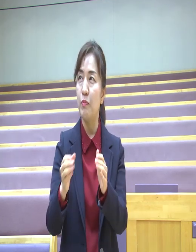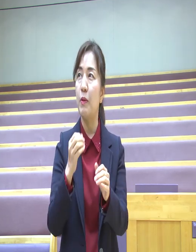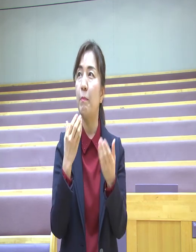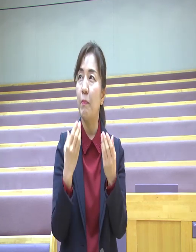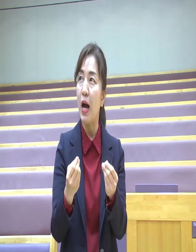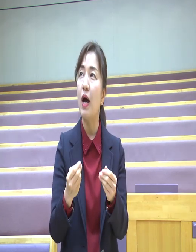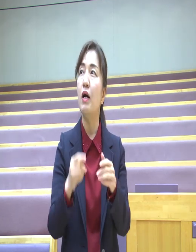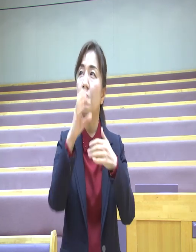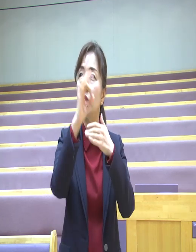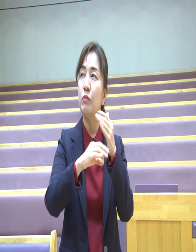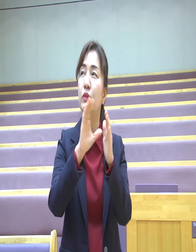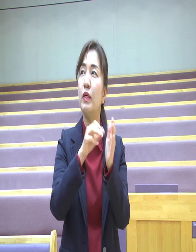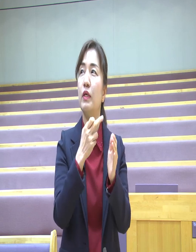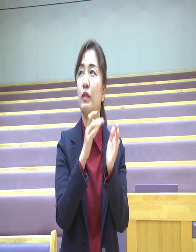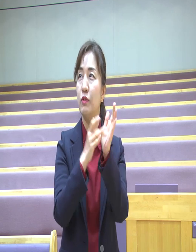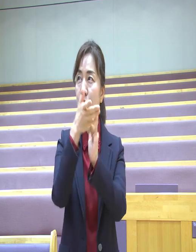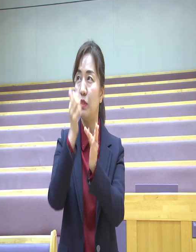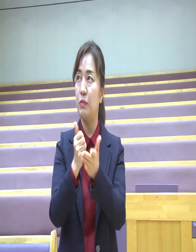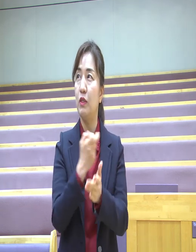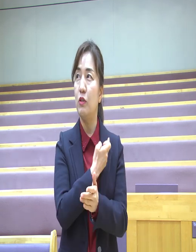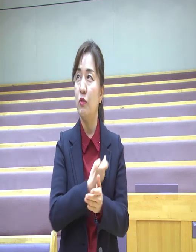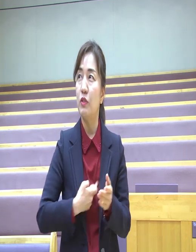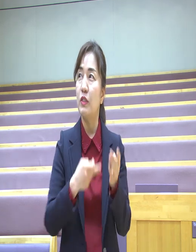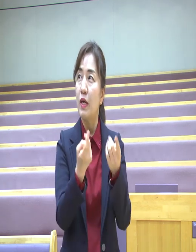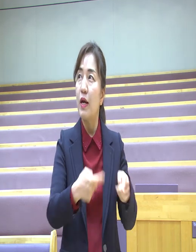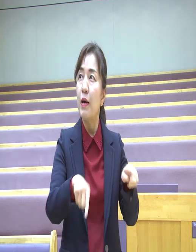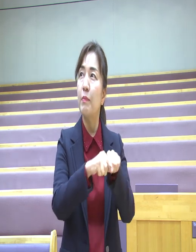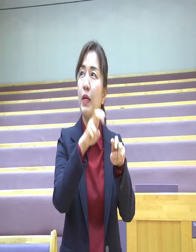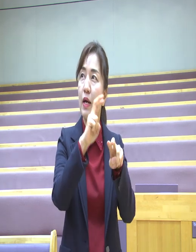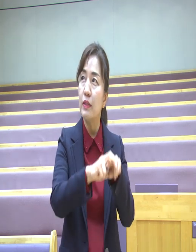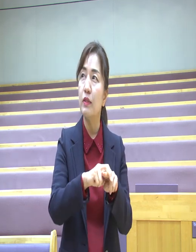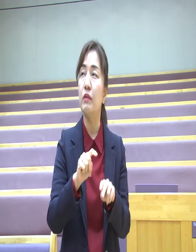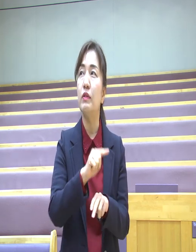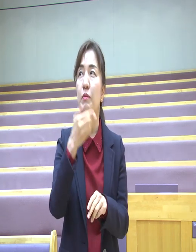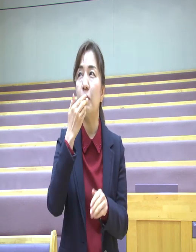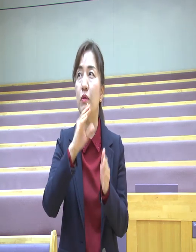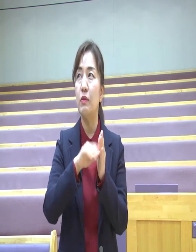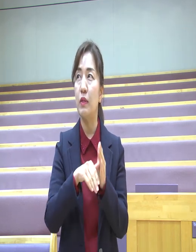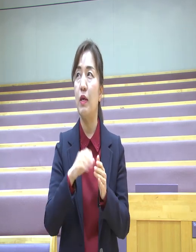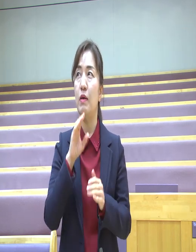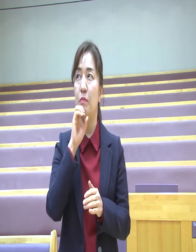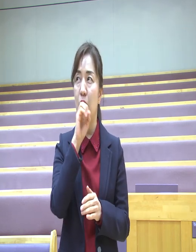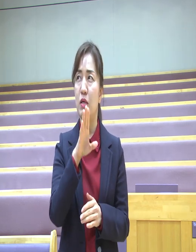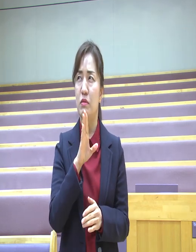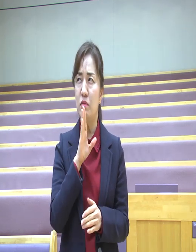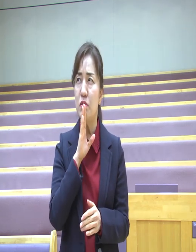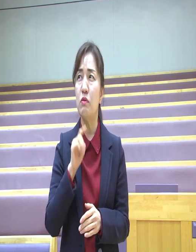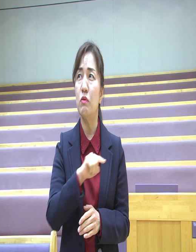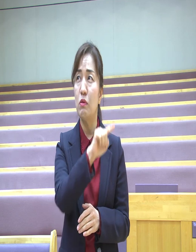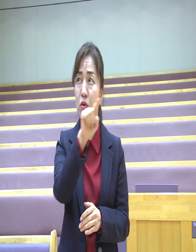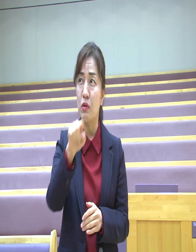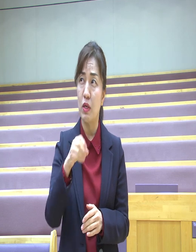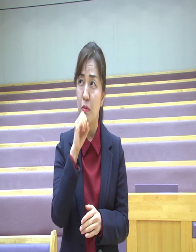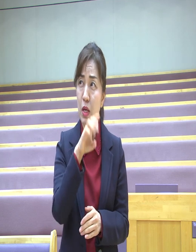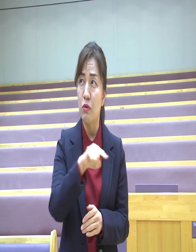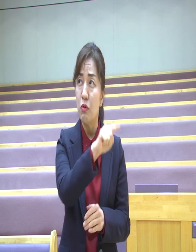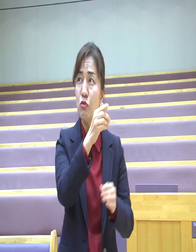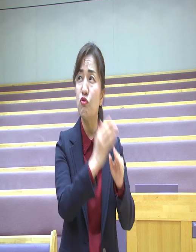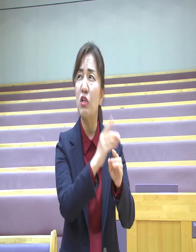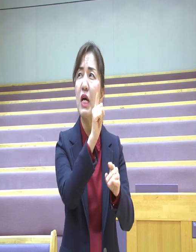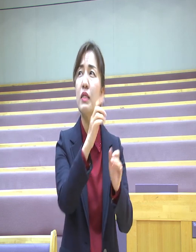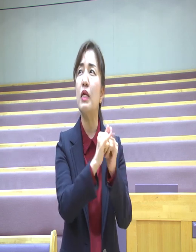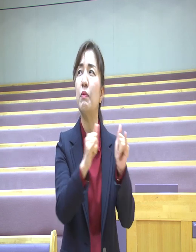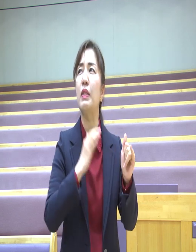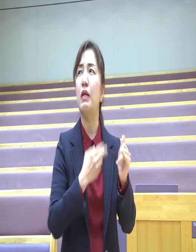저물 때에 예수께서 12 제자와 함께 앉으셨더니 그들이 먹을 때에 이르시되 내가 진실로 너희에게 이르노니 너희 중에 한